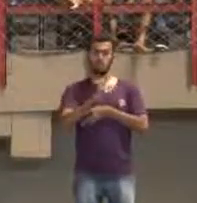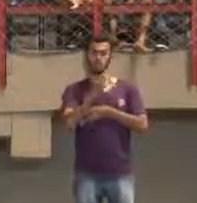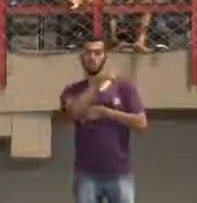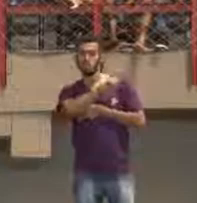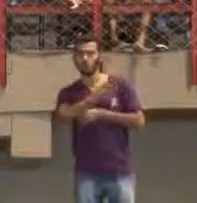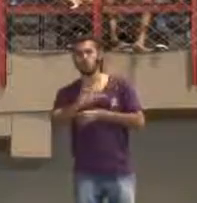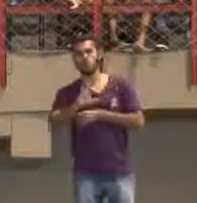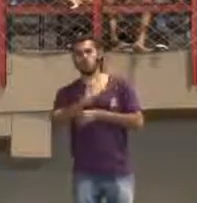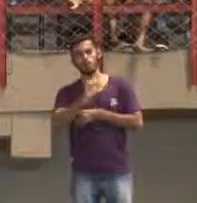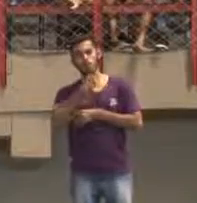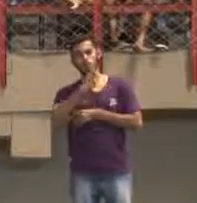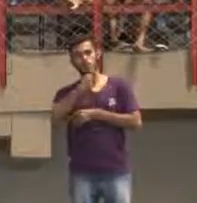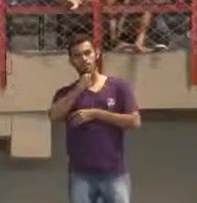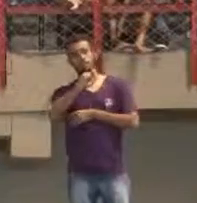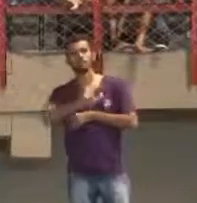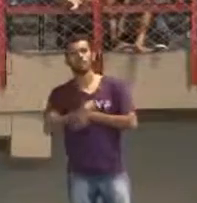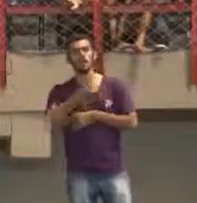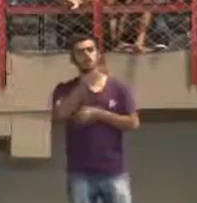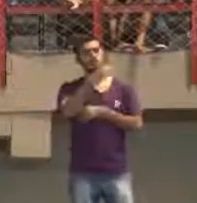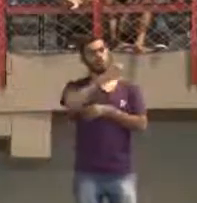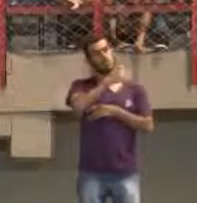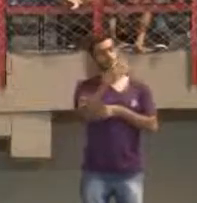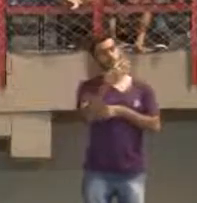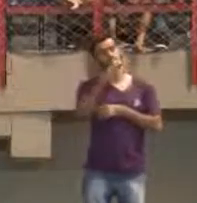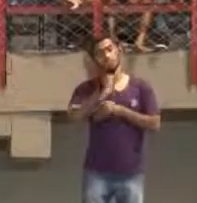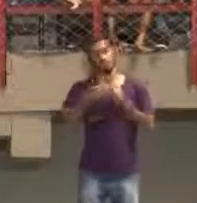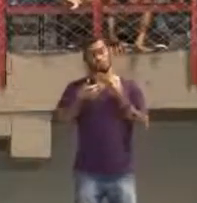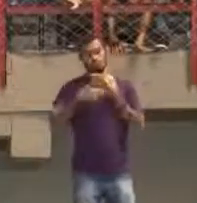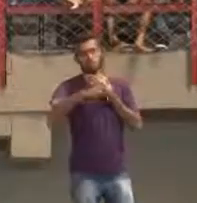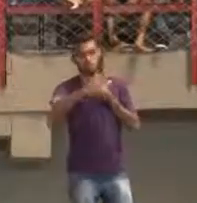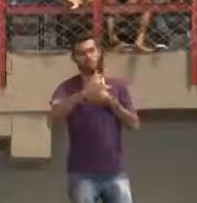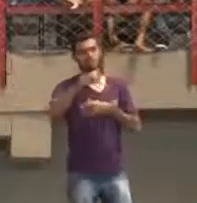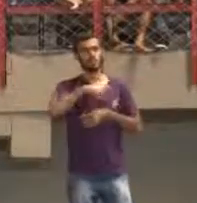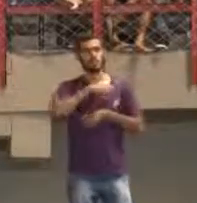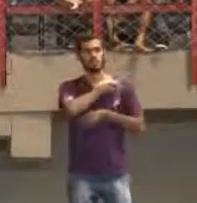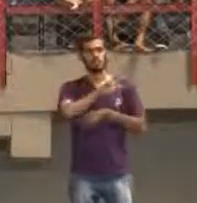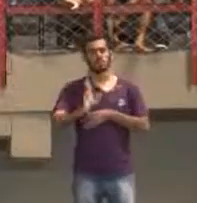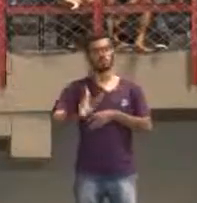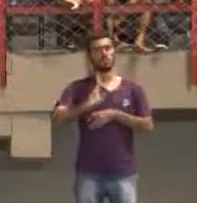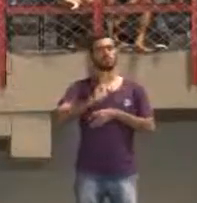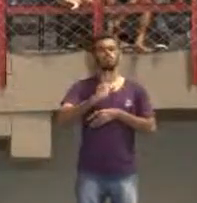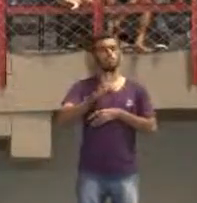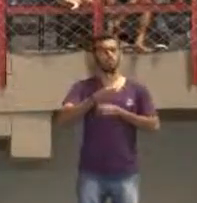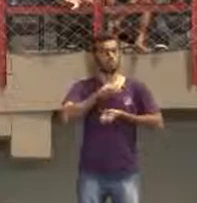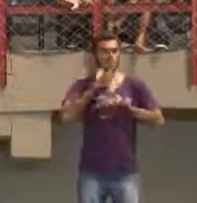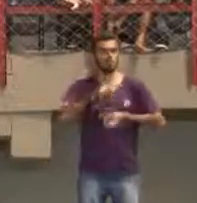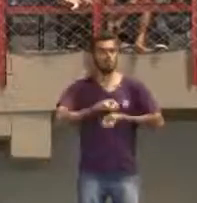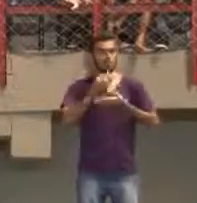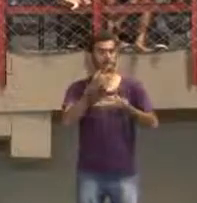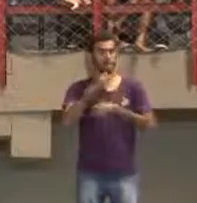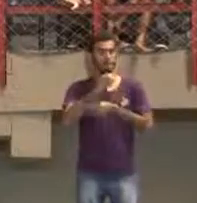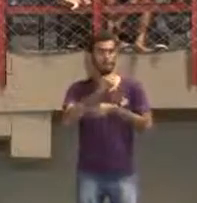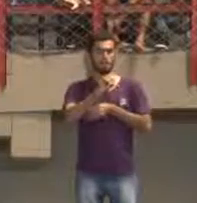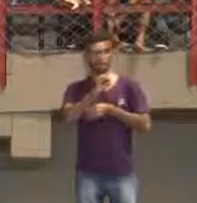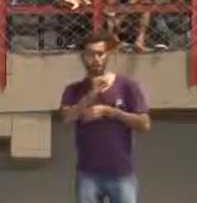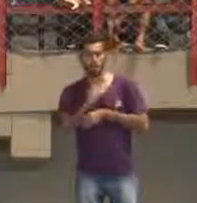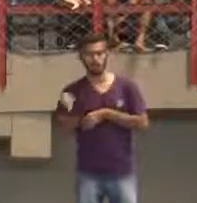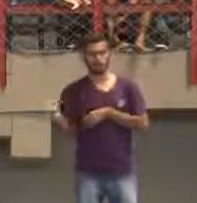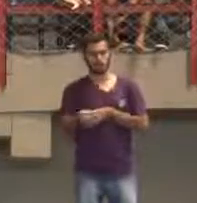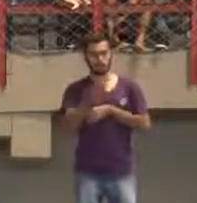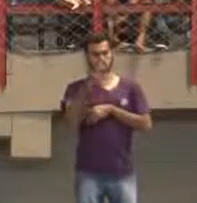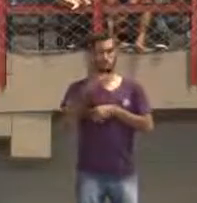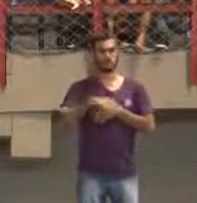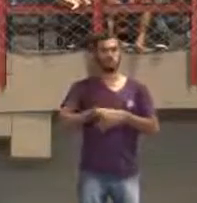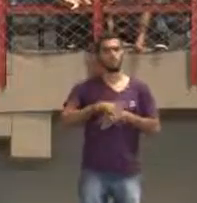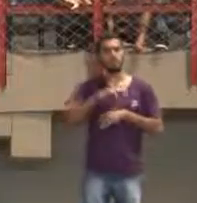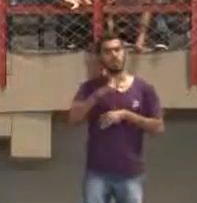a gente chama de poesia pós-modernista poesia pós-modernista poesia de João Cabral